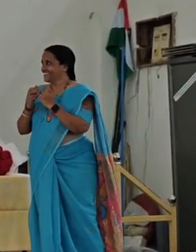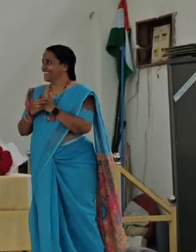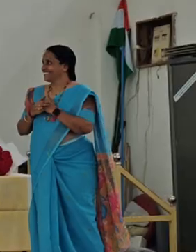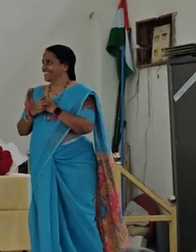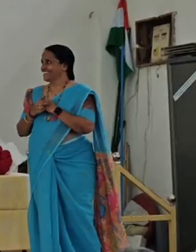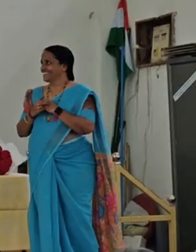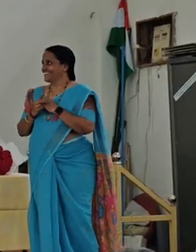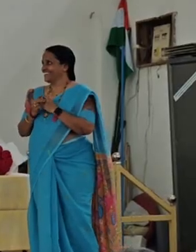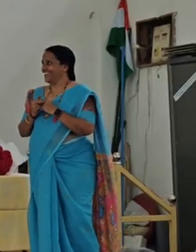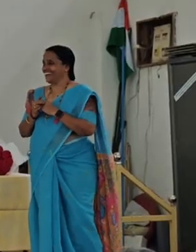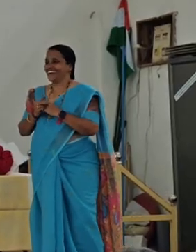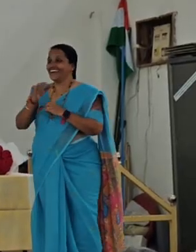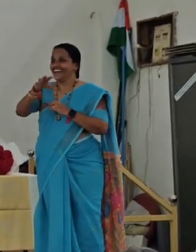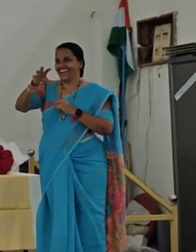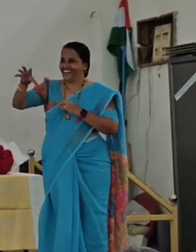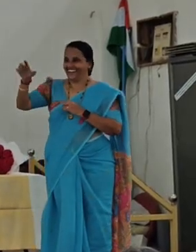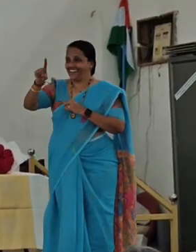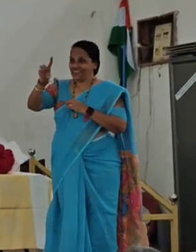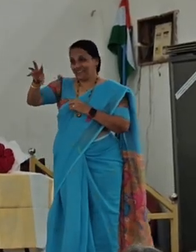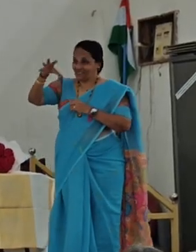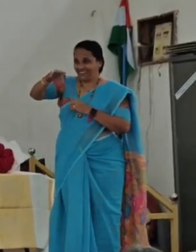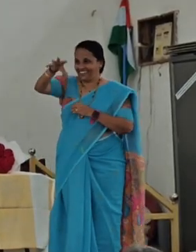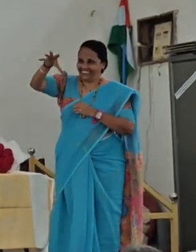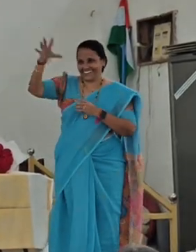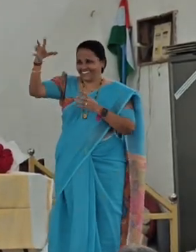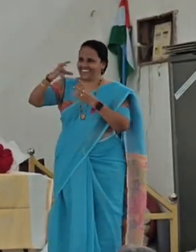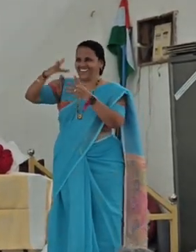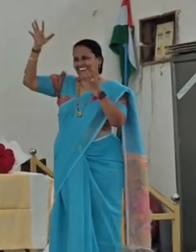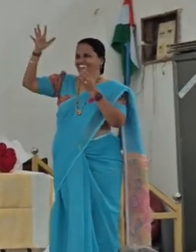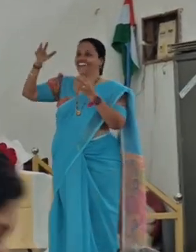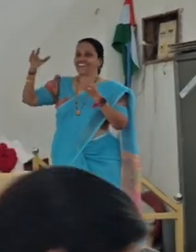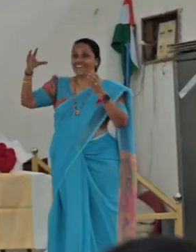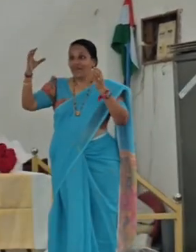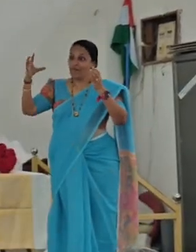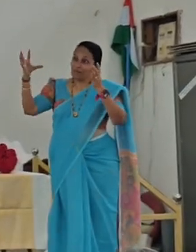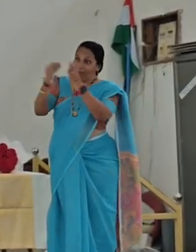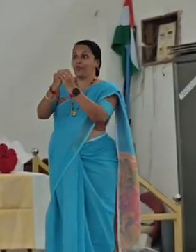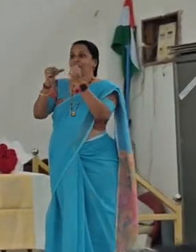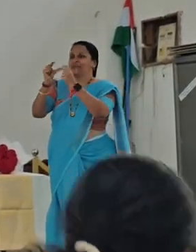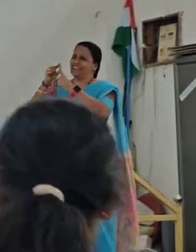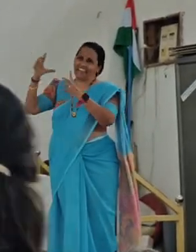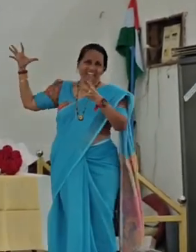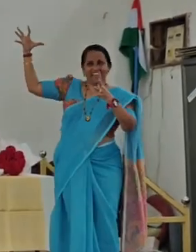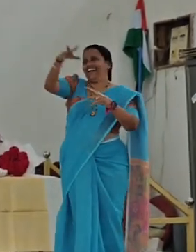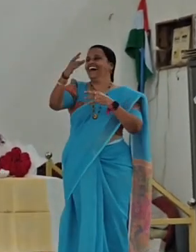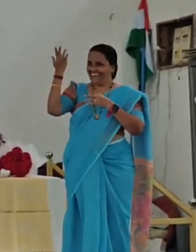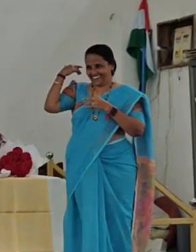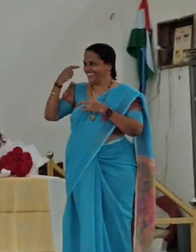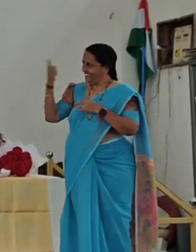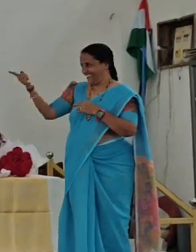మేమందరము జిల్లాల్లో ఈరోజు జరుపుతున్న కార్యక్రమాన్ని రద్దు చేసి